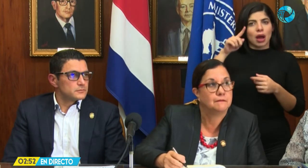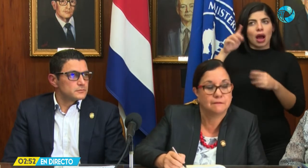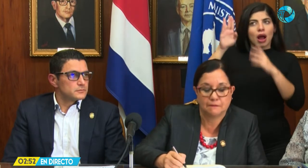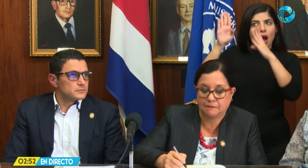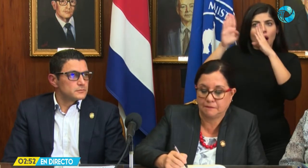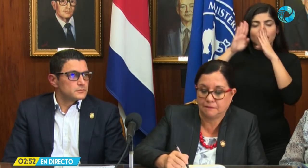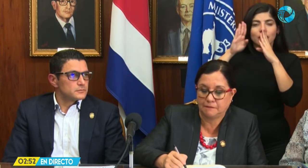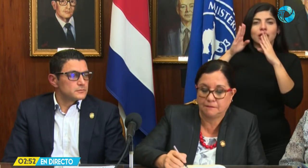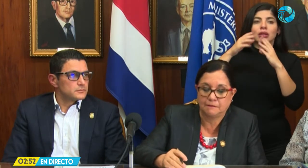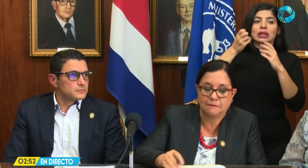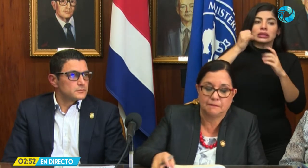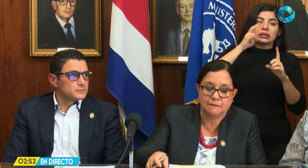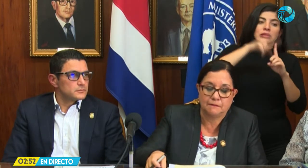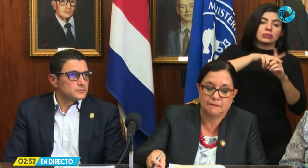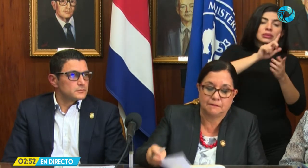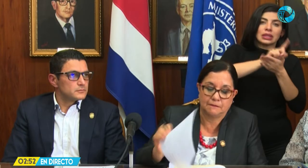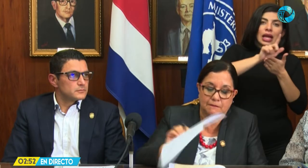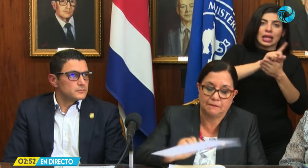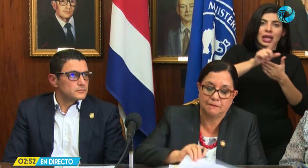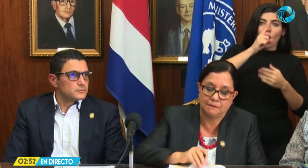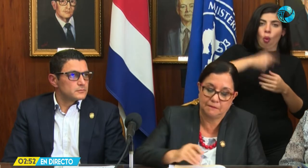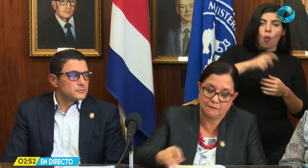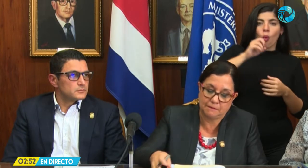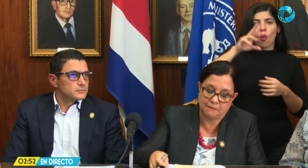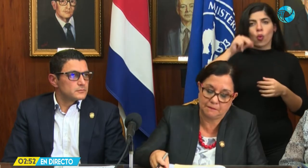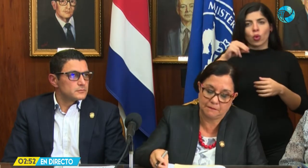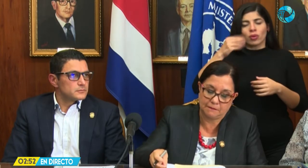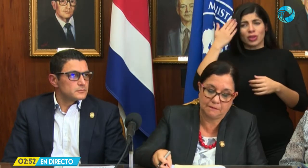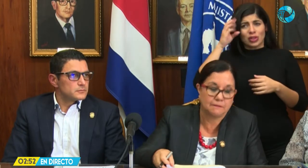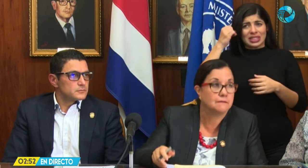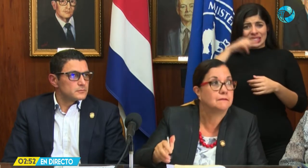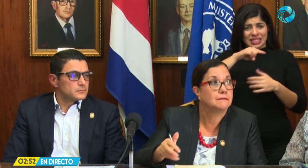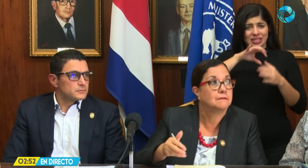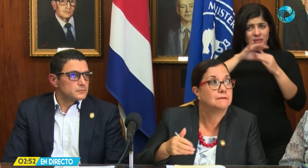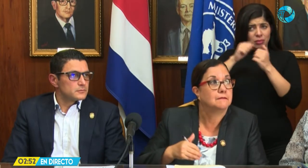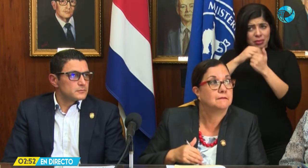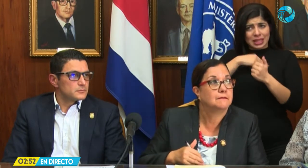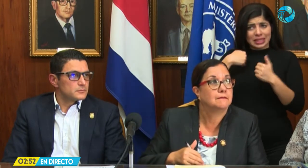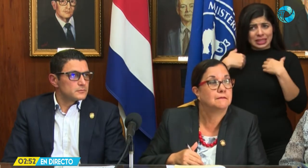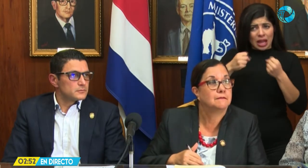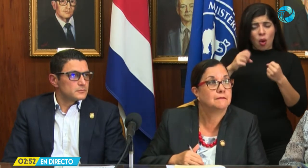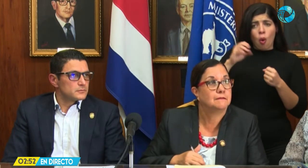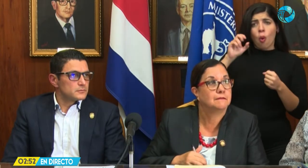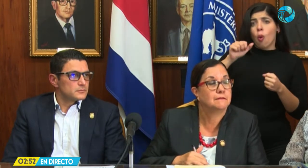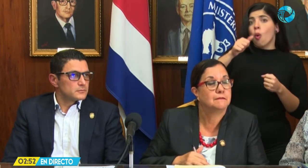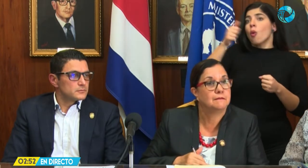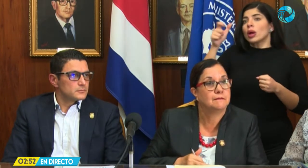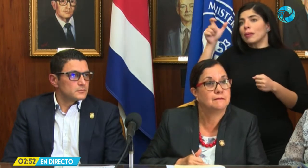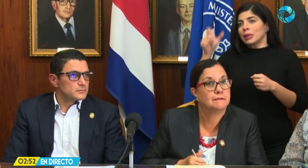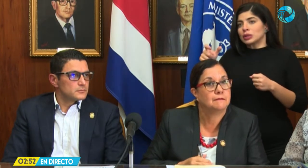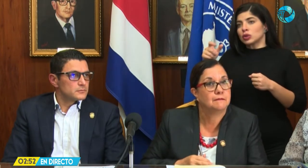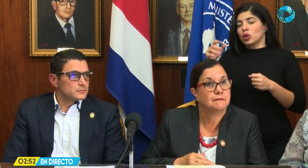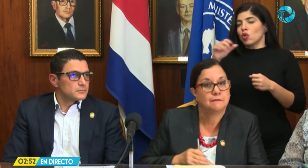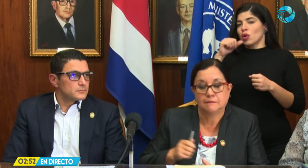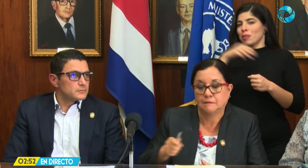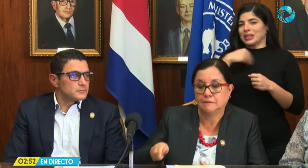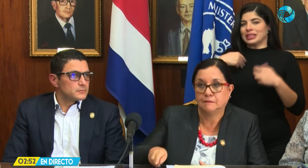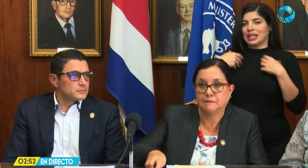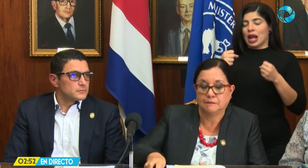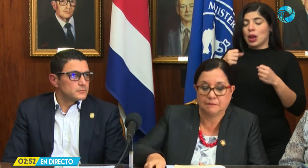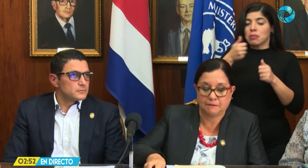para incluir una orden sanitaria? Tal vez no sé si propiamente con el Ministerio de Salud o si hay alguien más, además del Ministerio de Salud, a quien